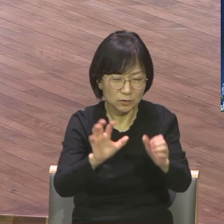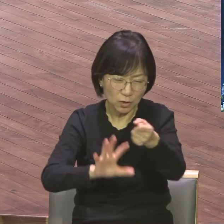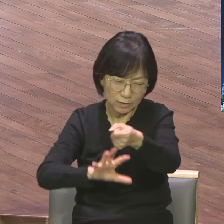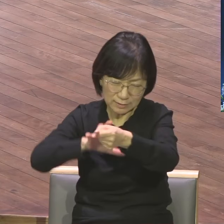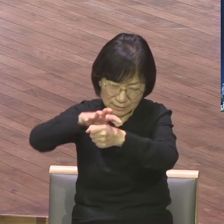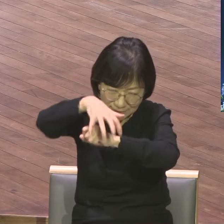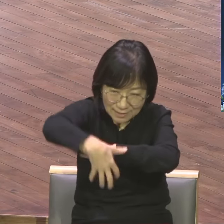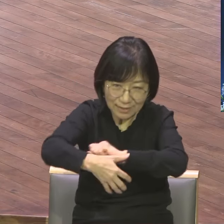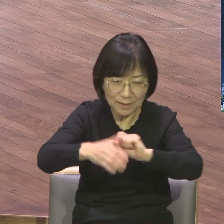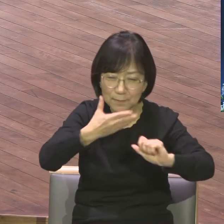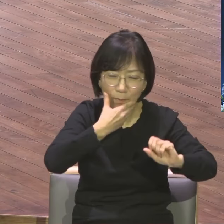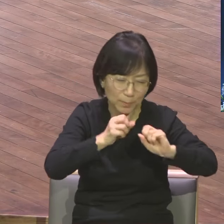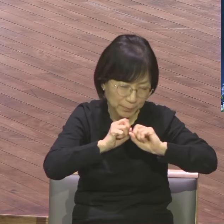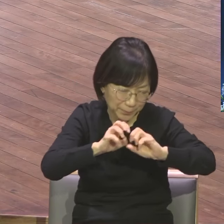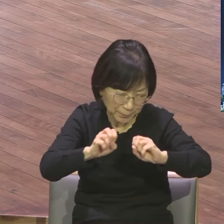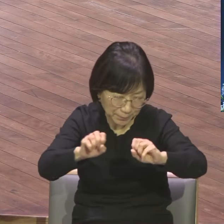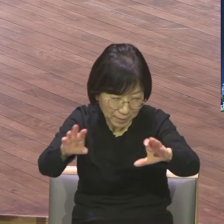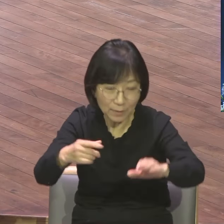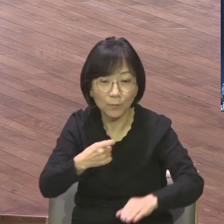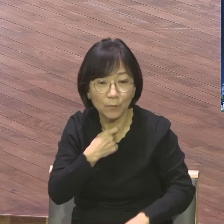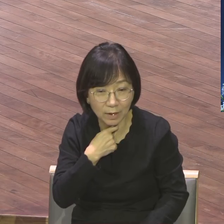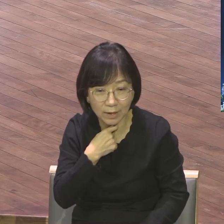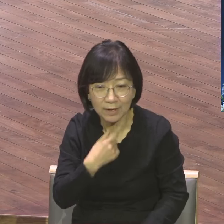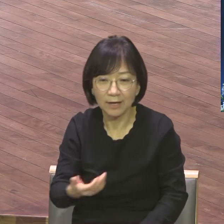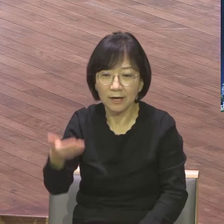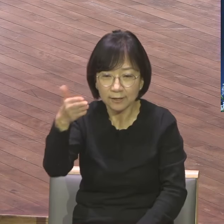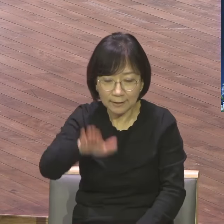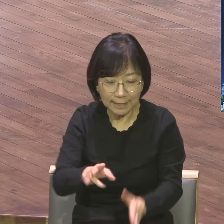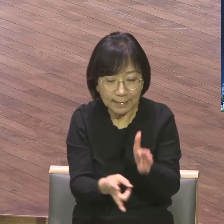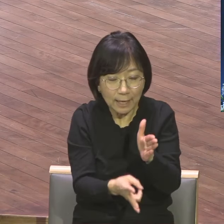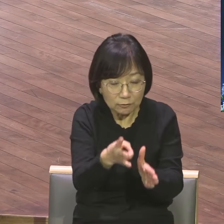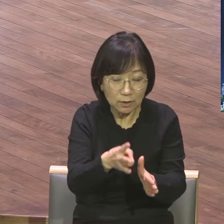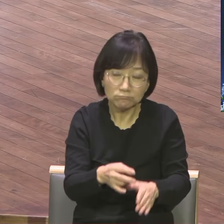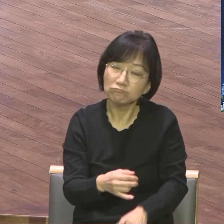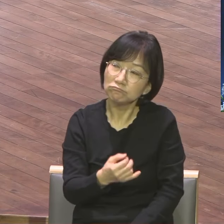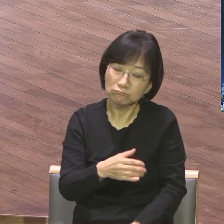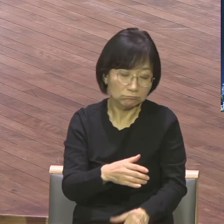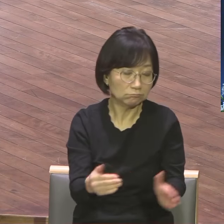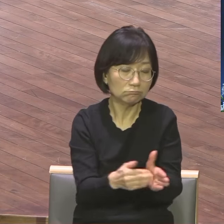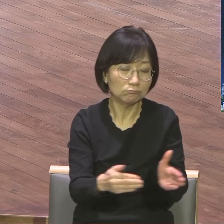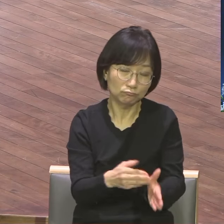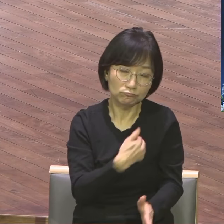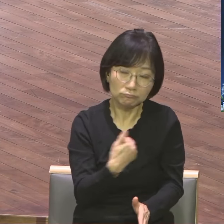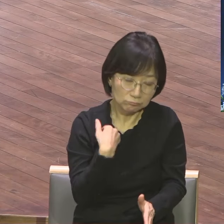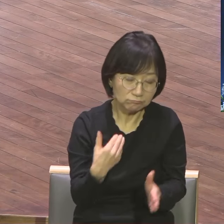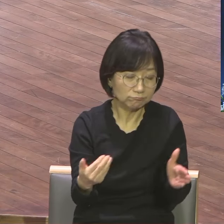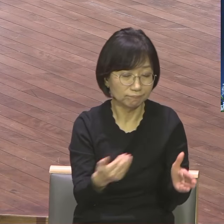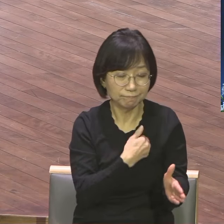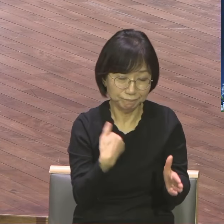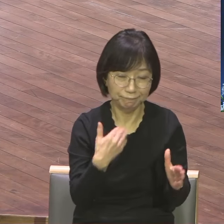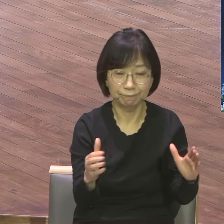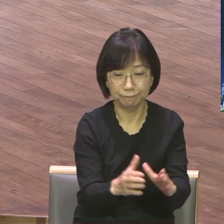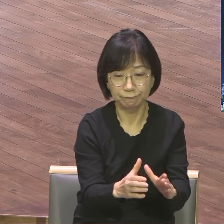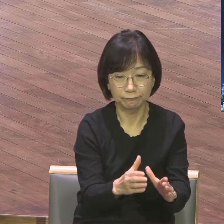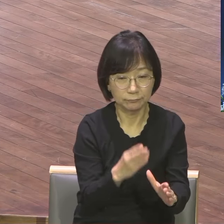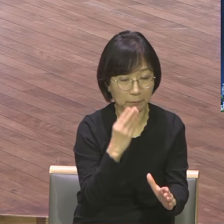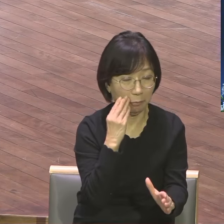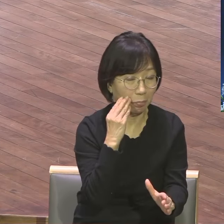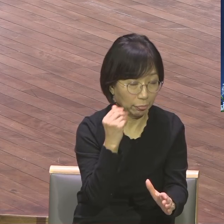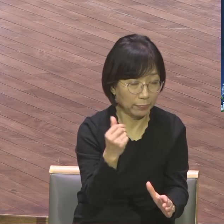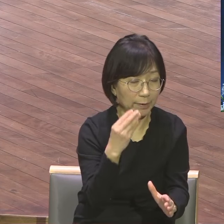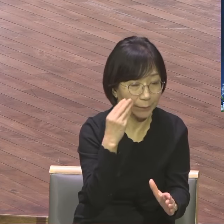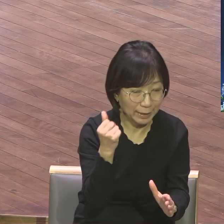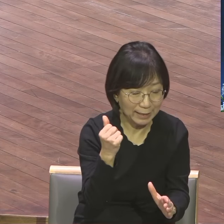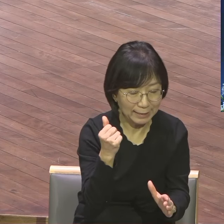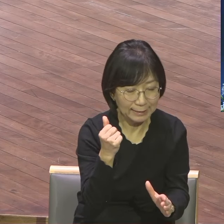됩니다. 만족하면 안 됩니다. 성령의 역사는 끊임없이 도전이고 끊임없이 도전입니다. 그 안일함을 깬